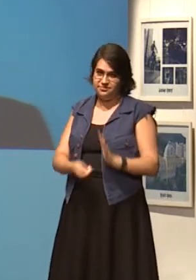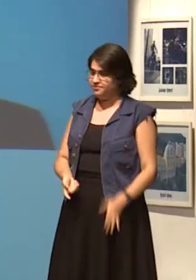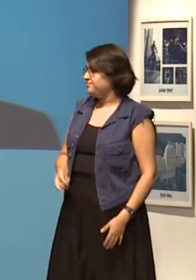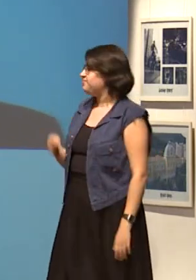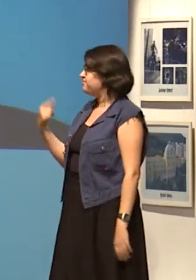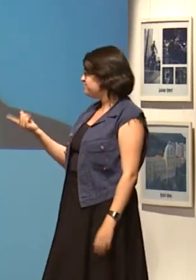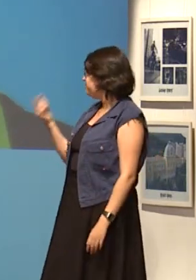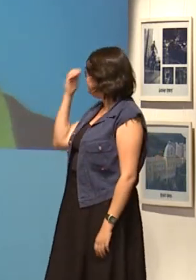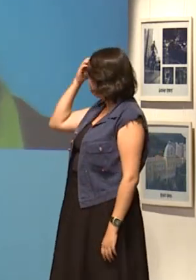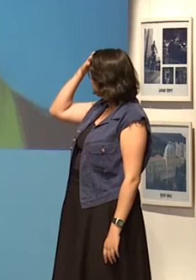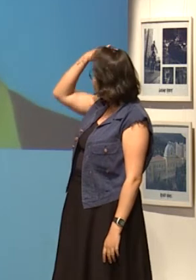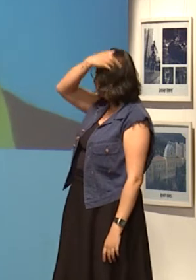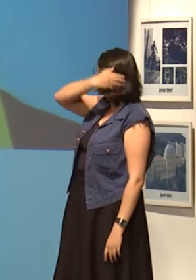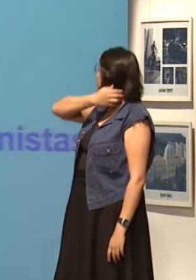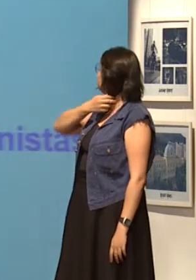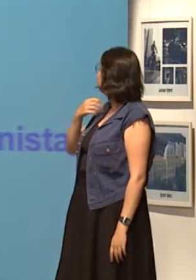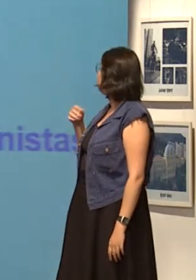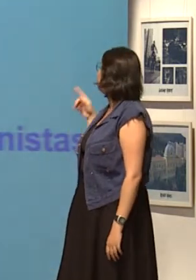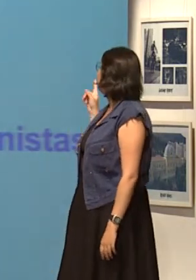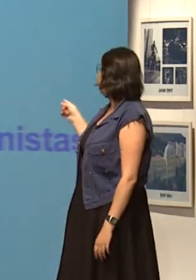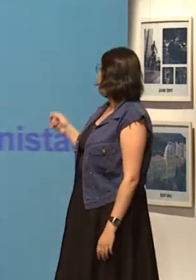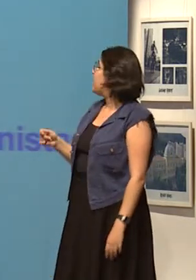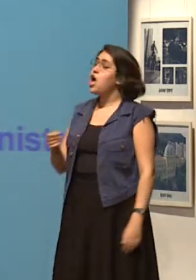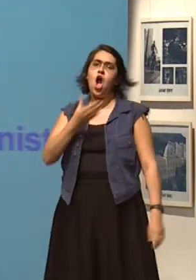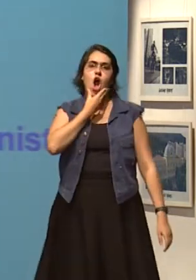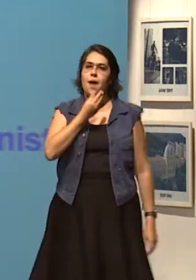juntos com a gente nessa luta contra o machismo.